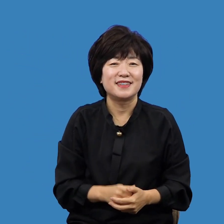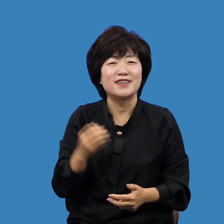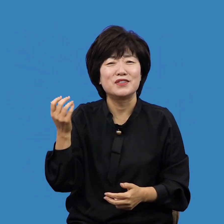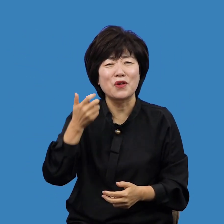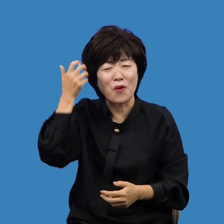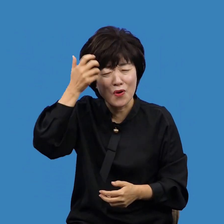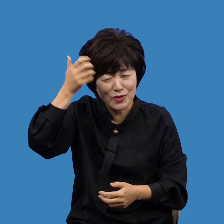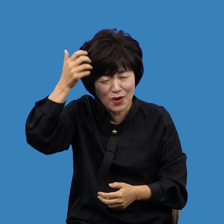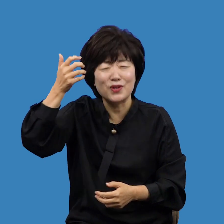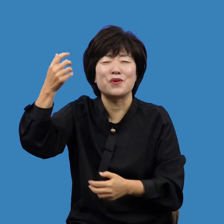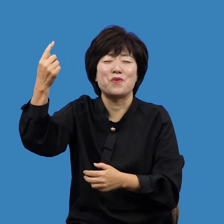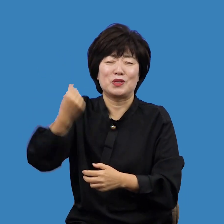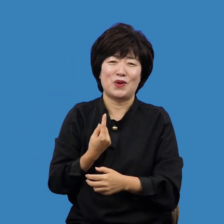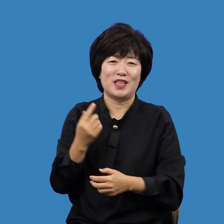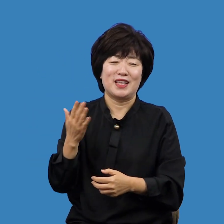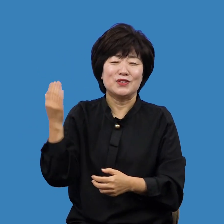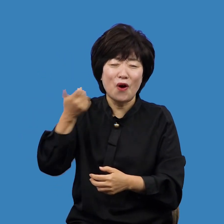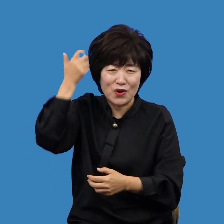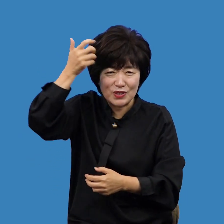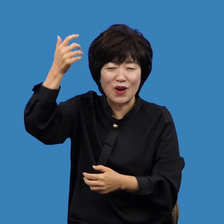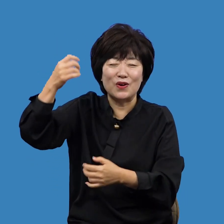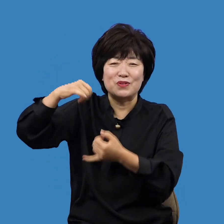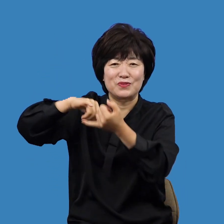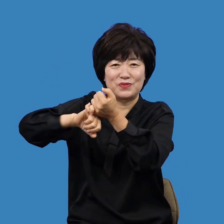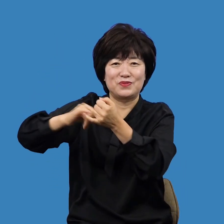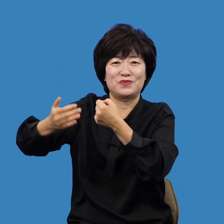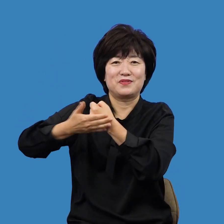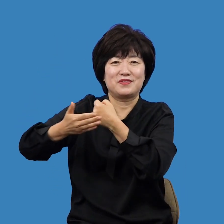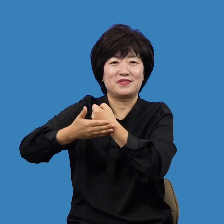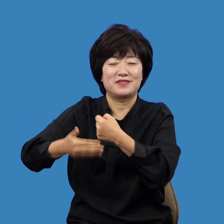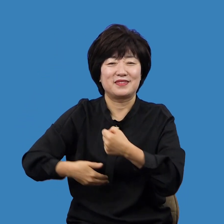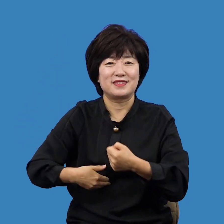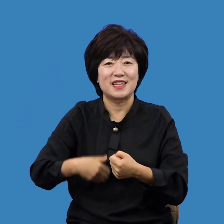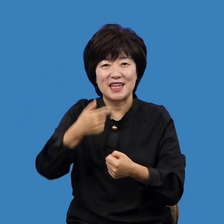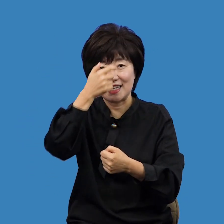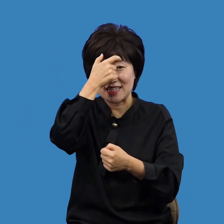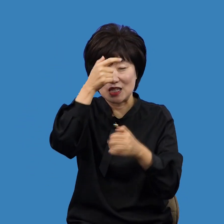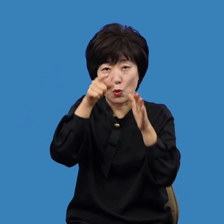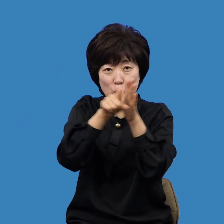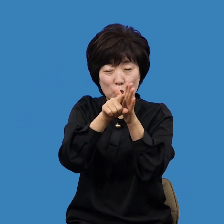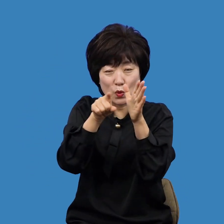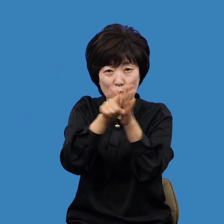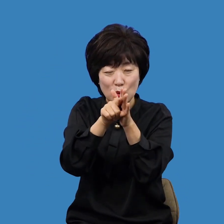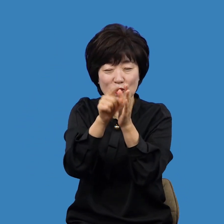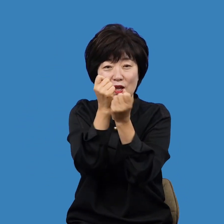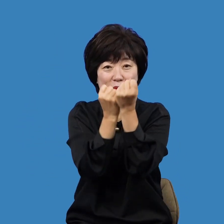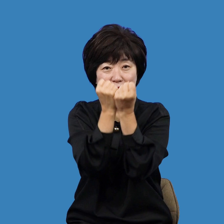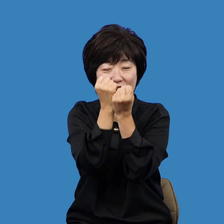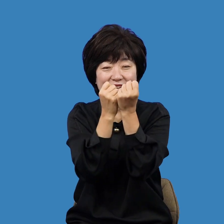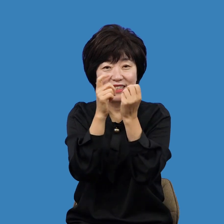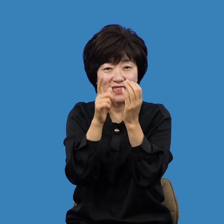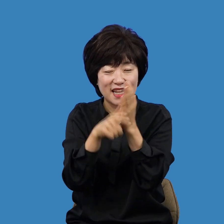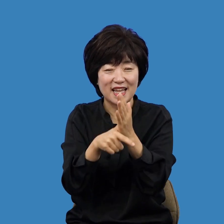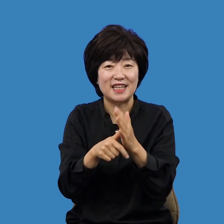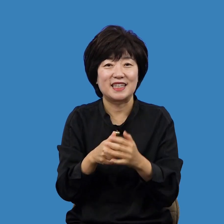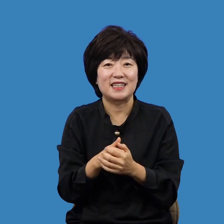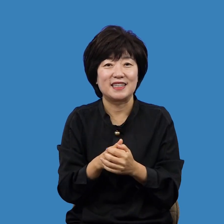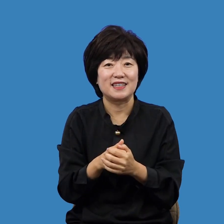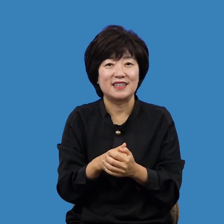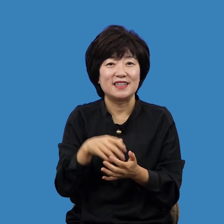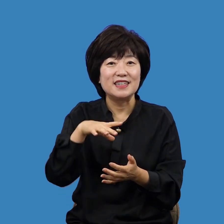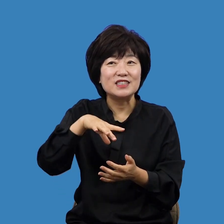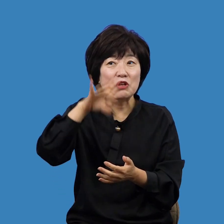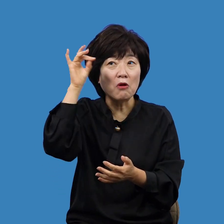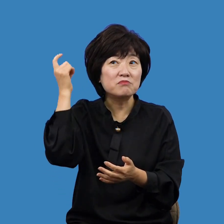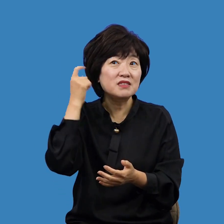성령께서 임하셔야 되는 거야. 그러니까 여러분, 이게 그 기독교에 대해서 설명할 때 이게 사실 뭐 여러분들 처음 듣는